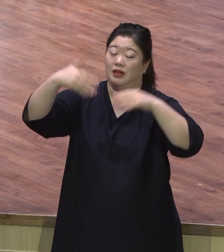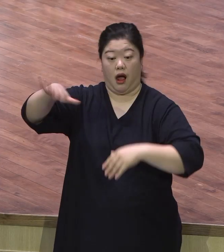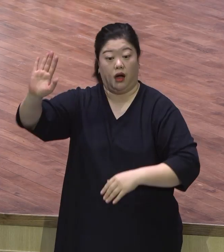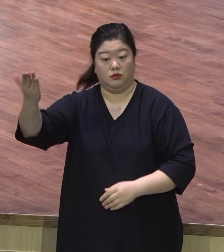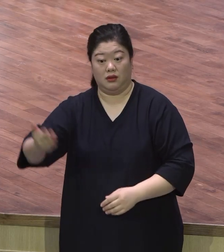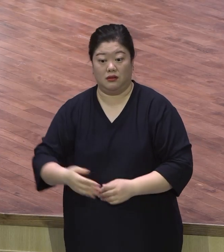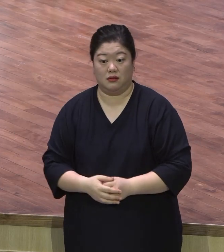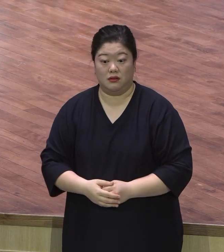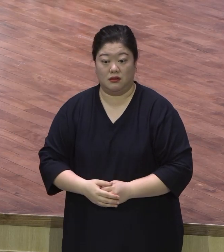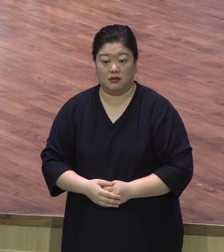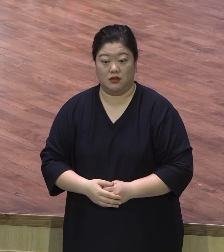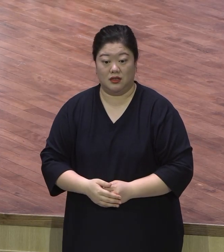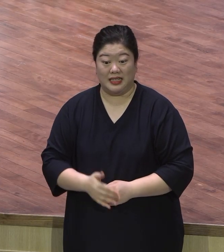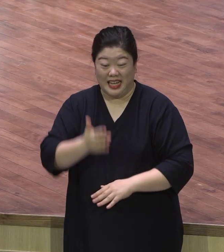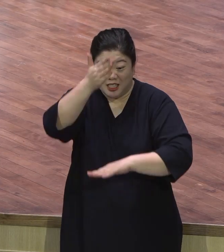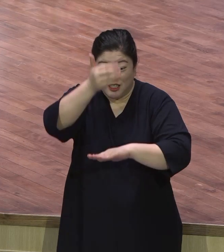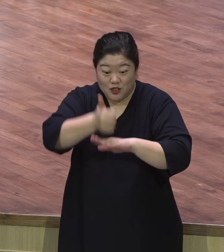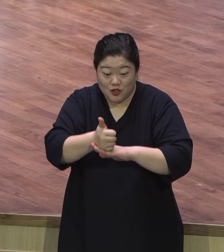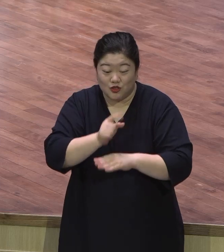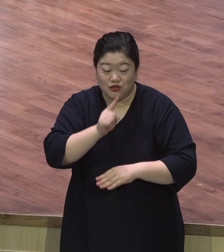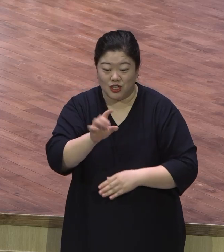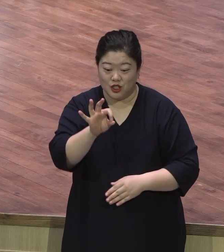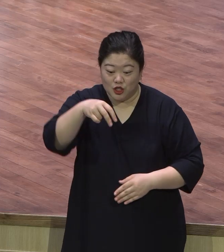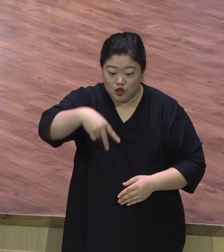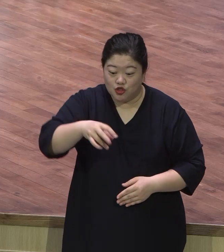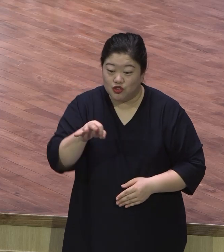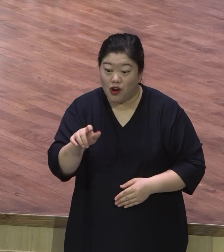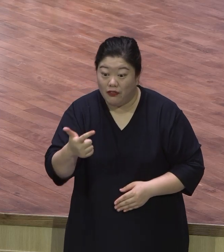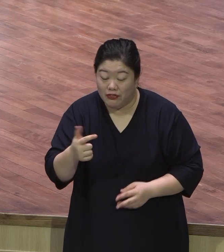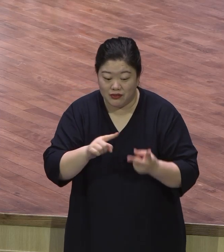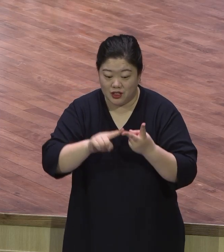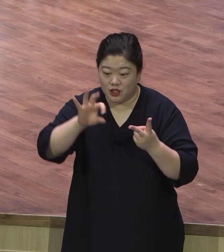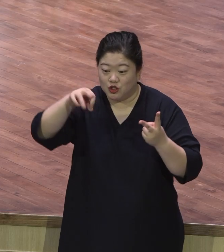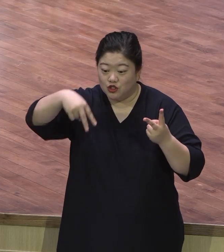유언 없어. 뭐 줄게 있어요. 욕을 하지.